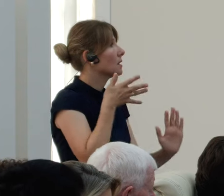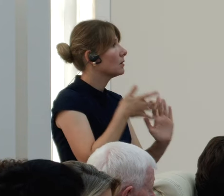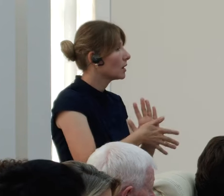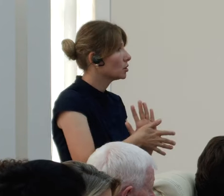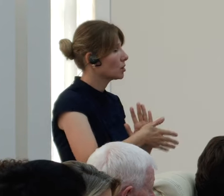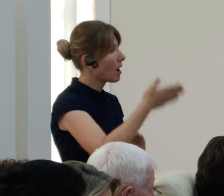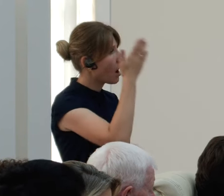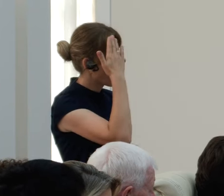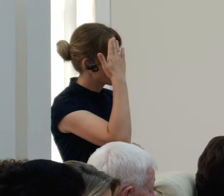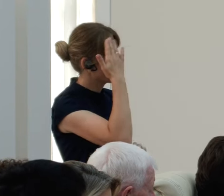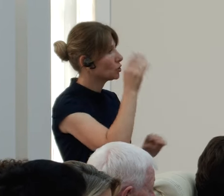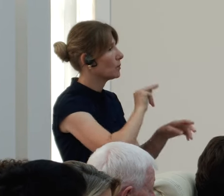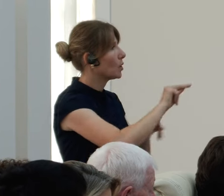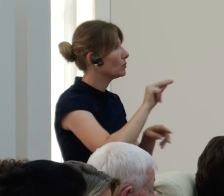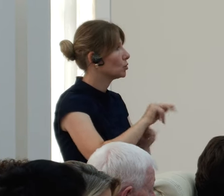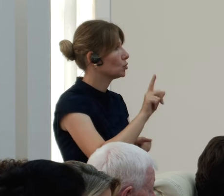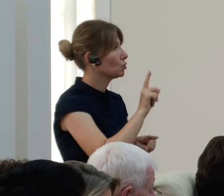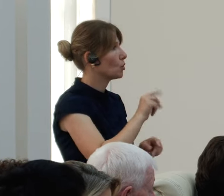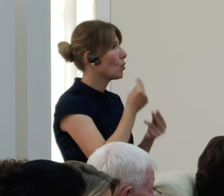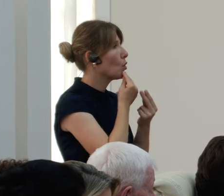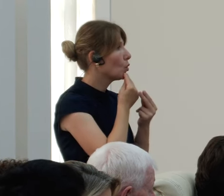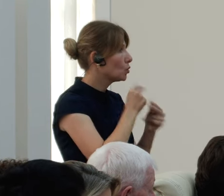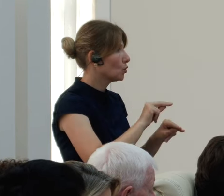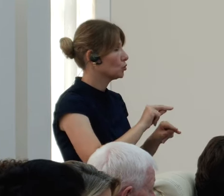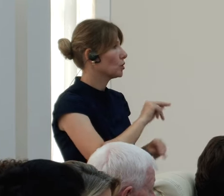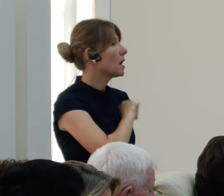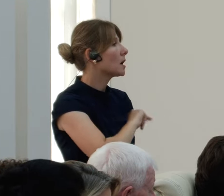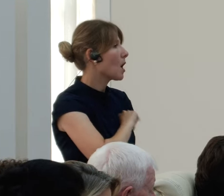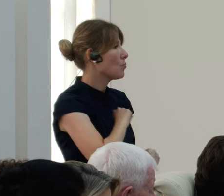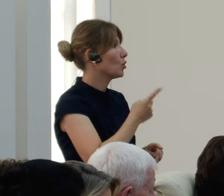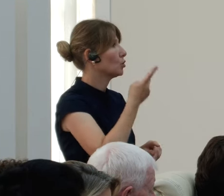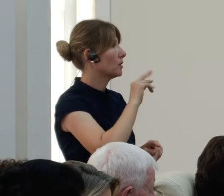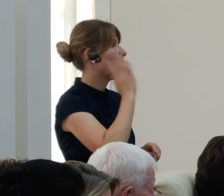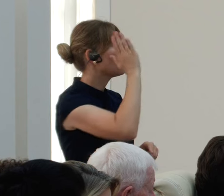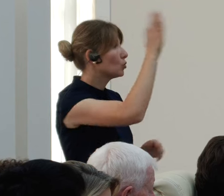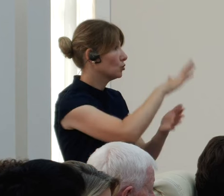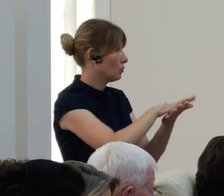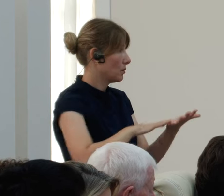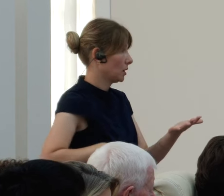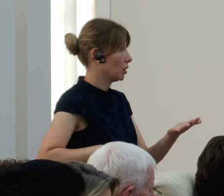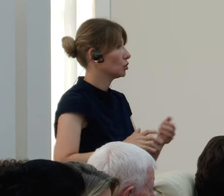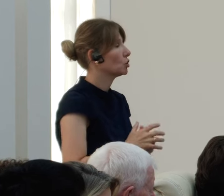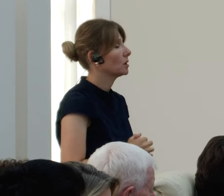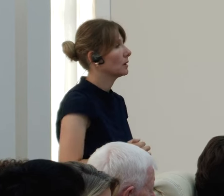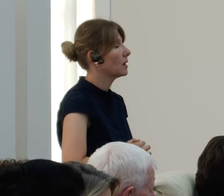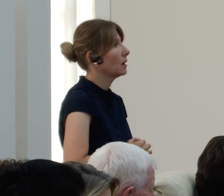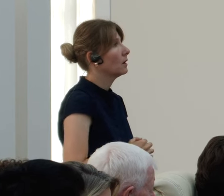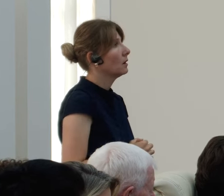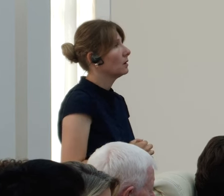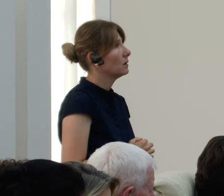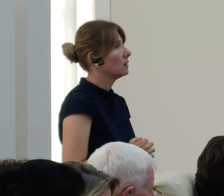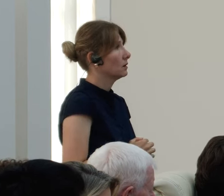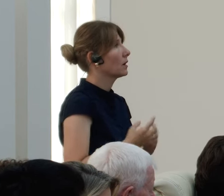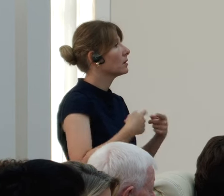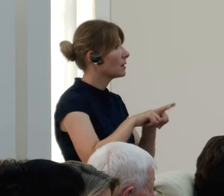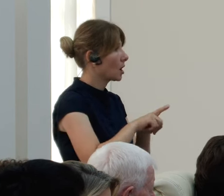sunt esențiale pentru a avea niște impacte de durată. Și ați menționat că